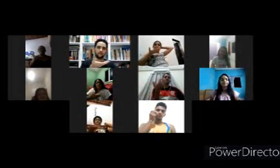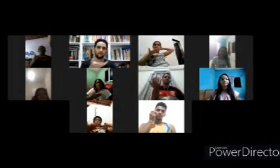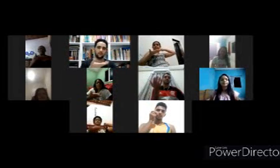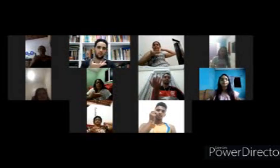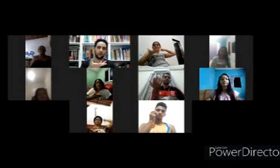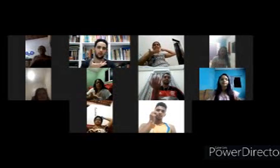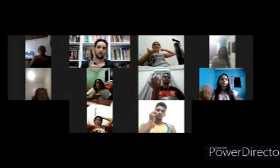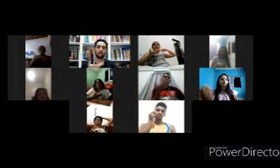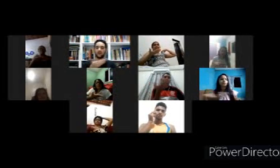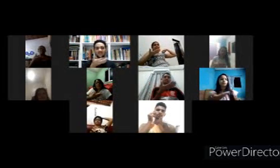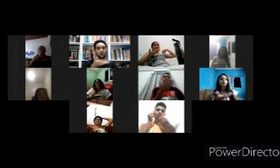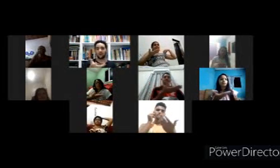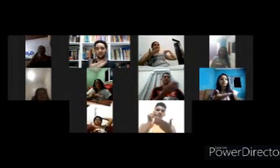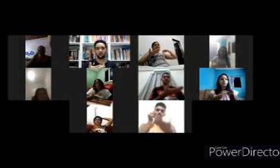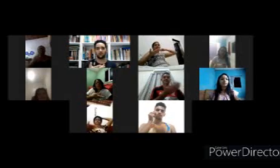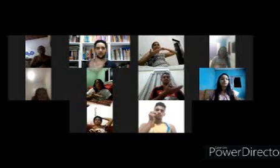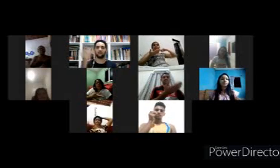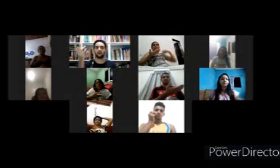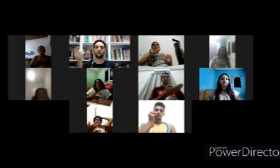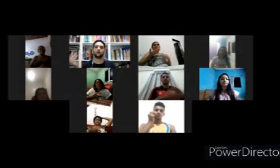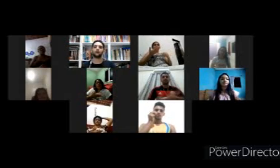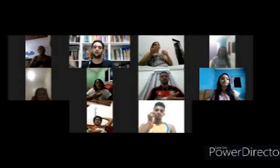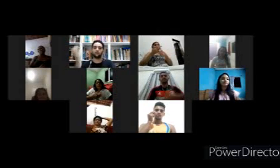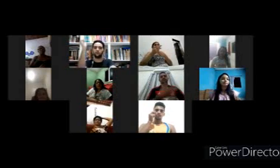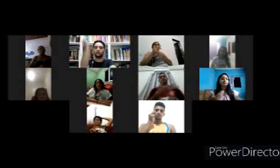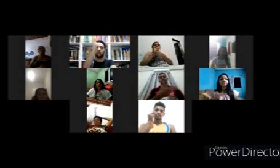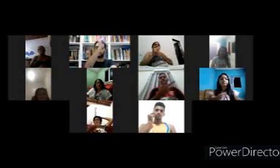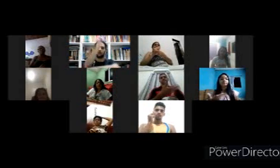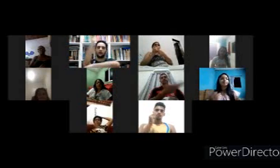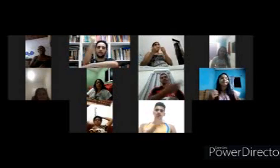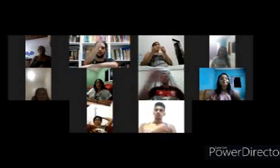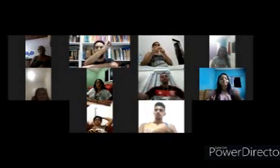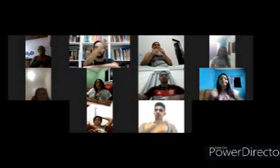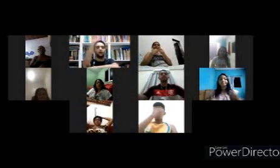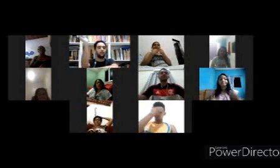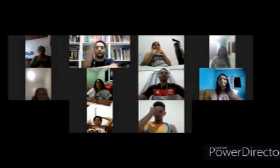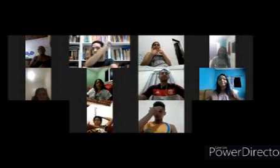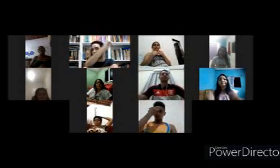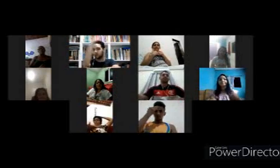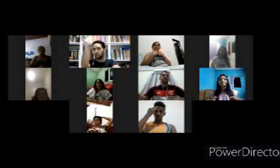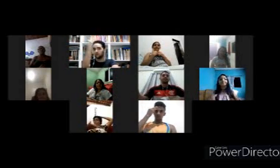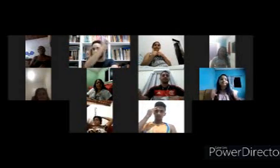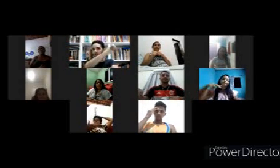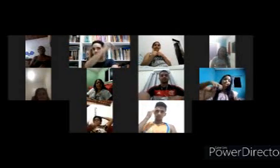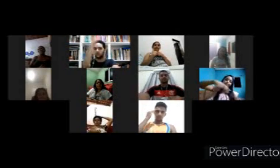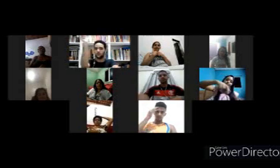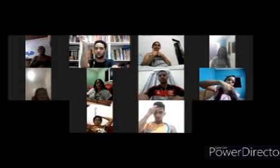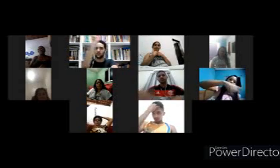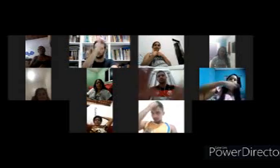Correr. Só que esse aqui quase não é usado. É que nem o que a Helena falou de carro, que é esse. Ele praticamente não é usado, é muito difícil achar quem usa. Eu